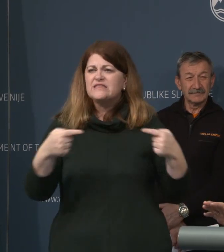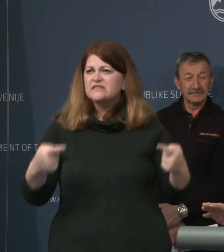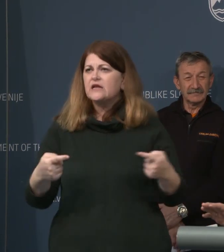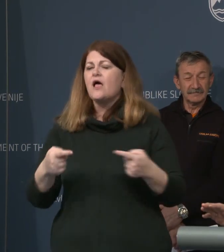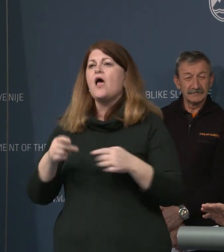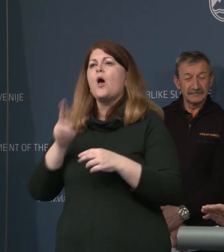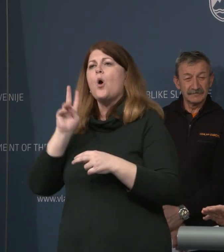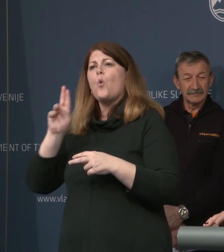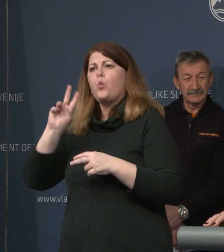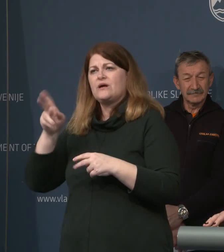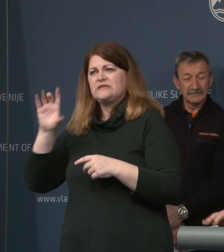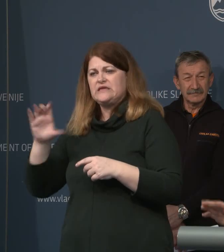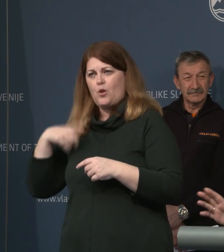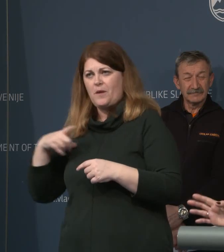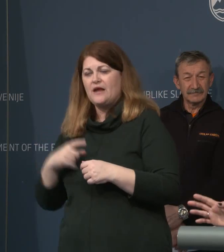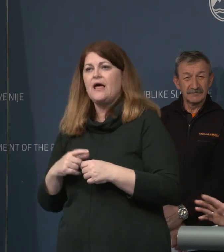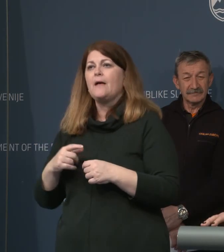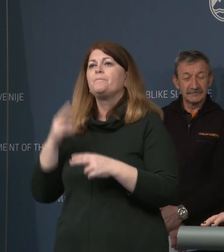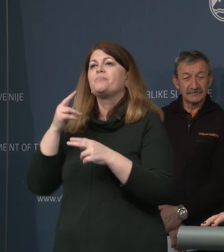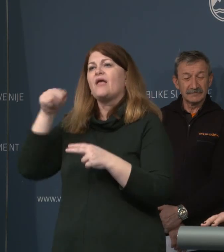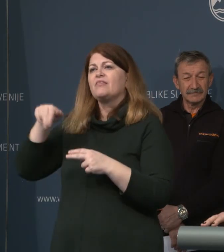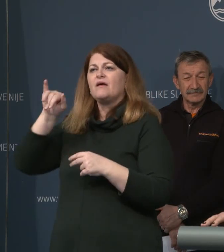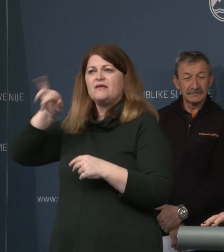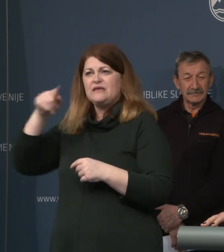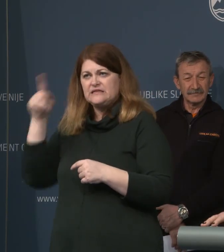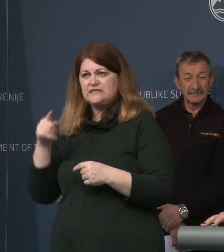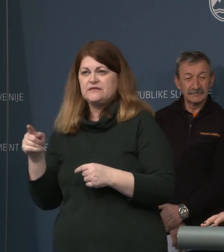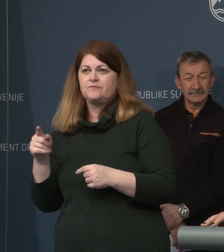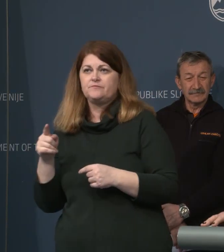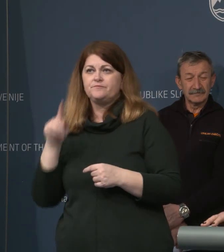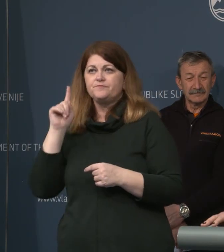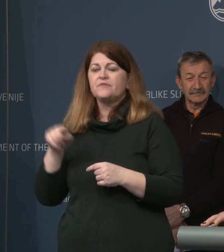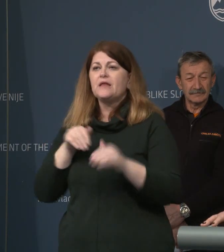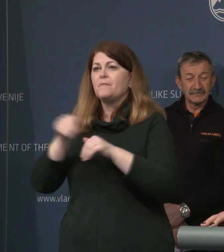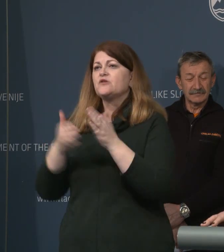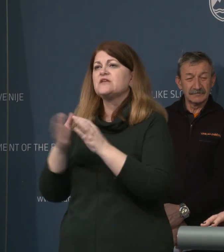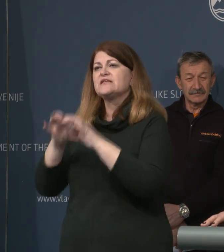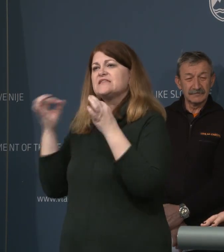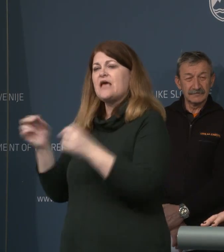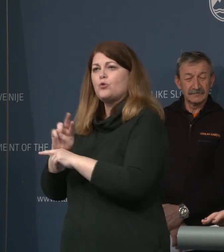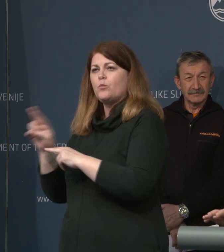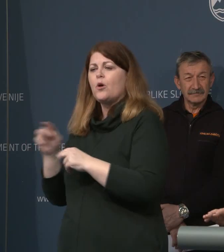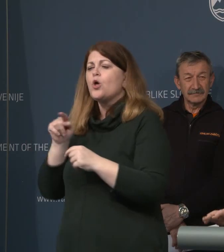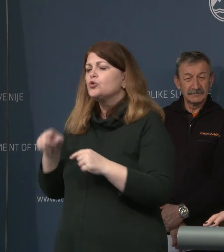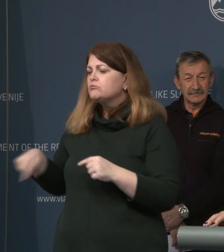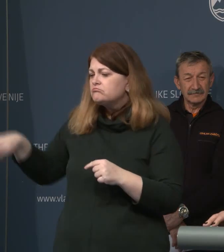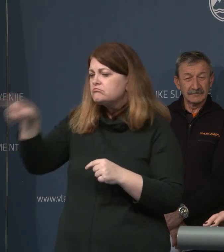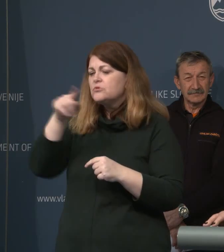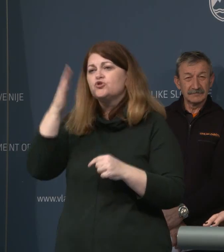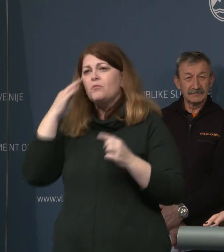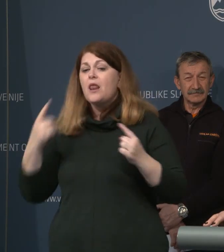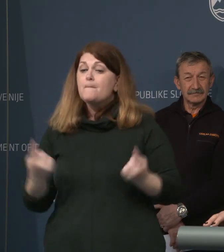Univerzitetnega kliničnega centra v Ljubljani, Nacionalnega inštituta za javno zdravje in Ministrstva za javno upravo. To so bili